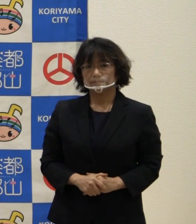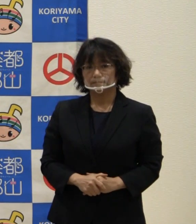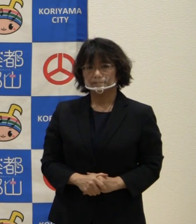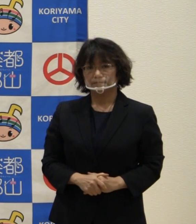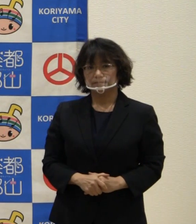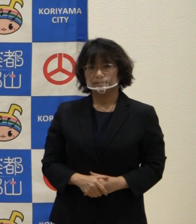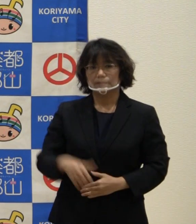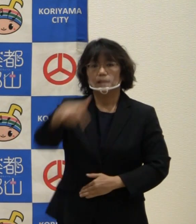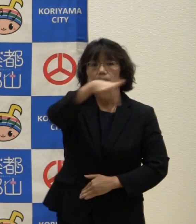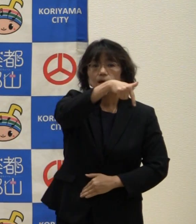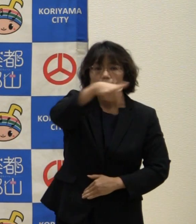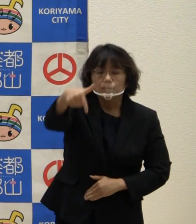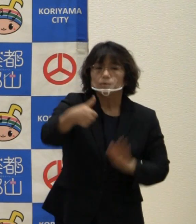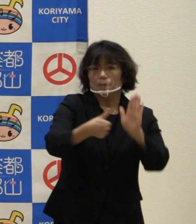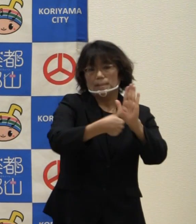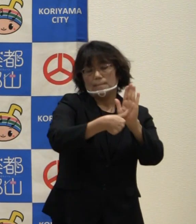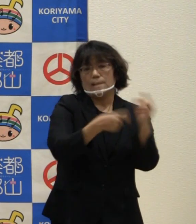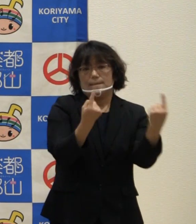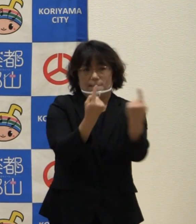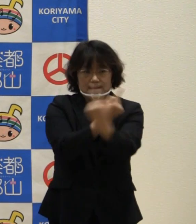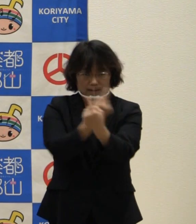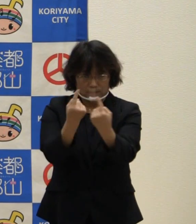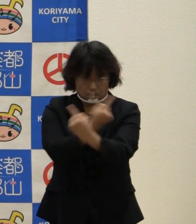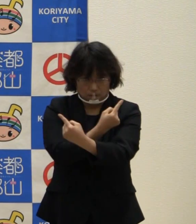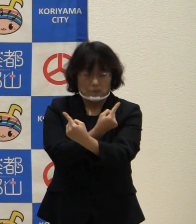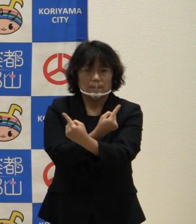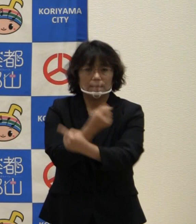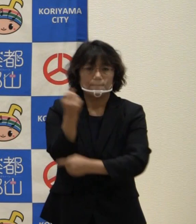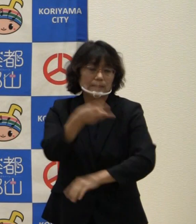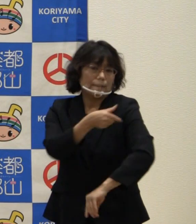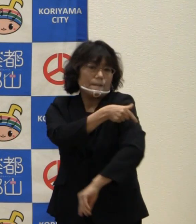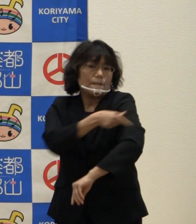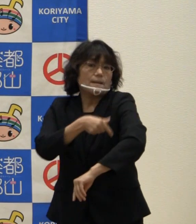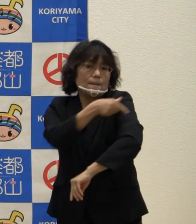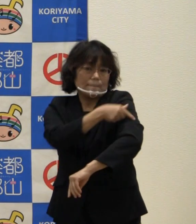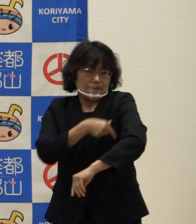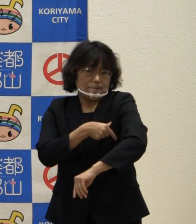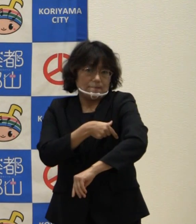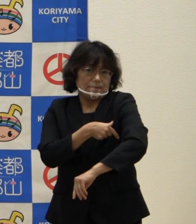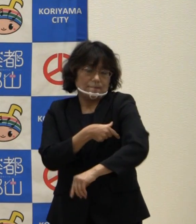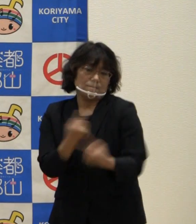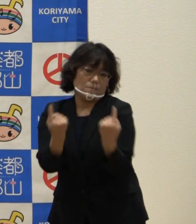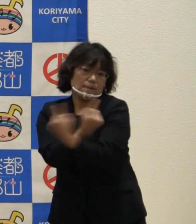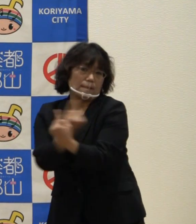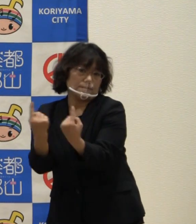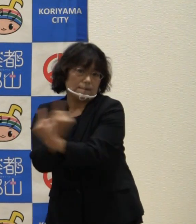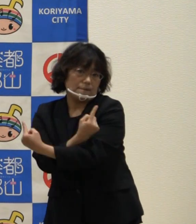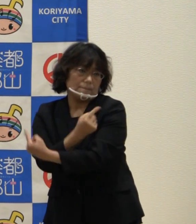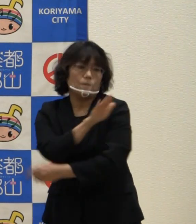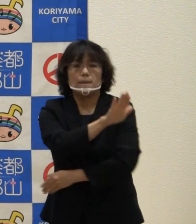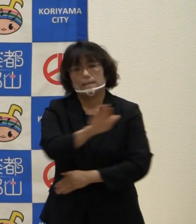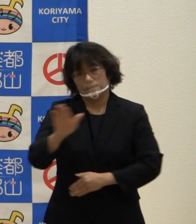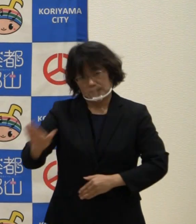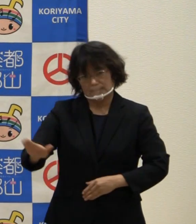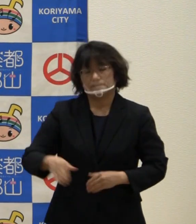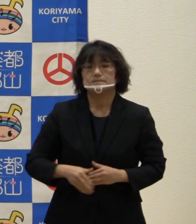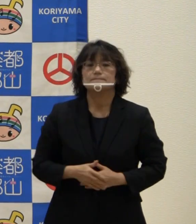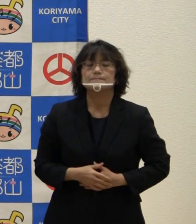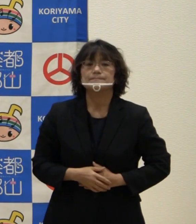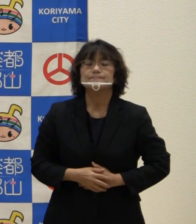部の名称変更、それから市として係の改配というものもございますが、